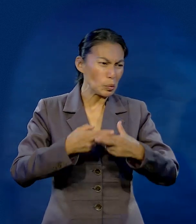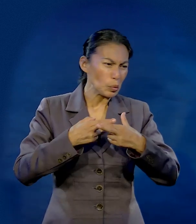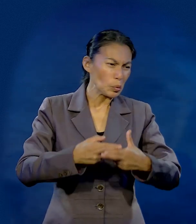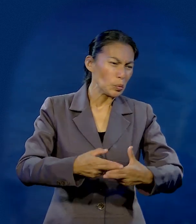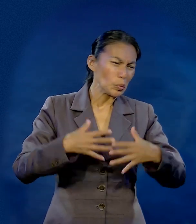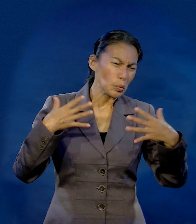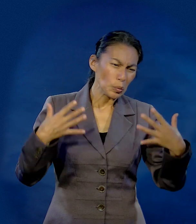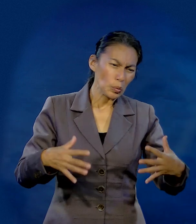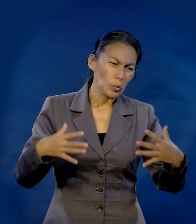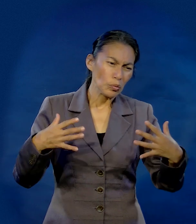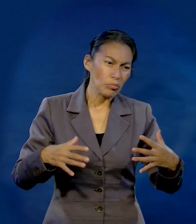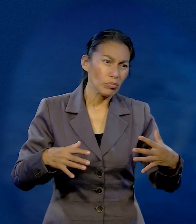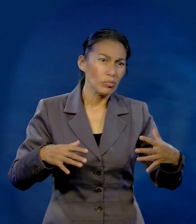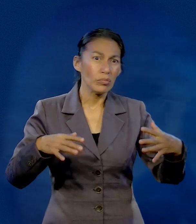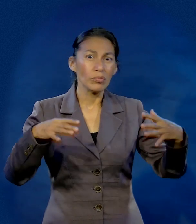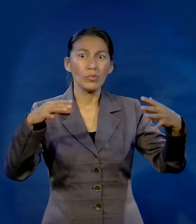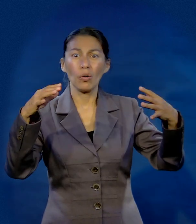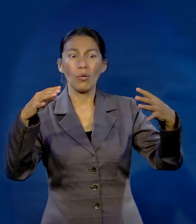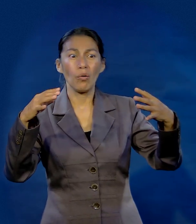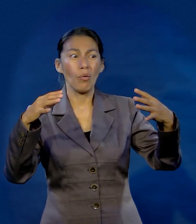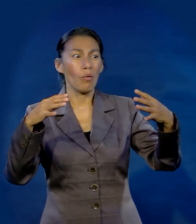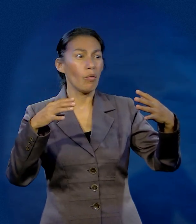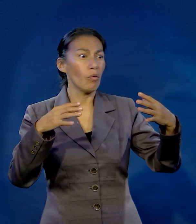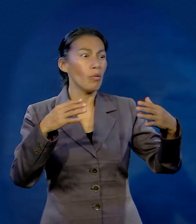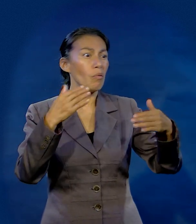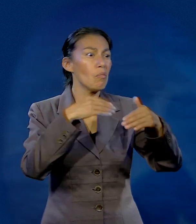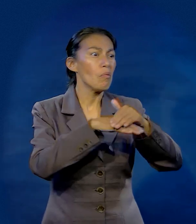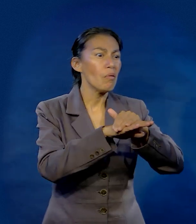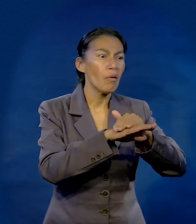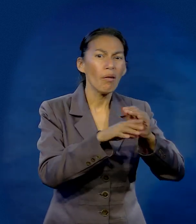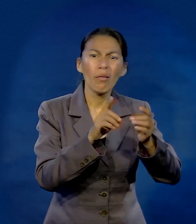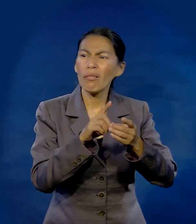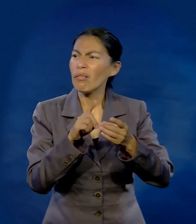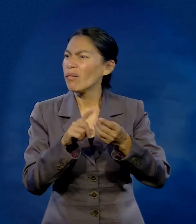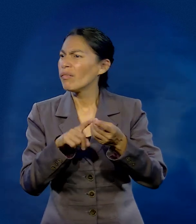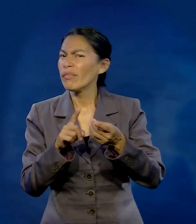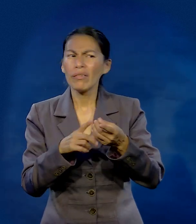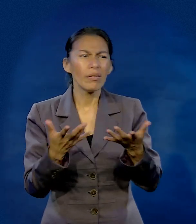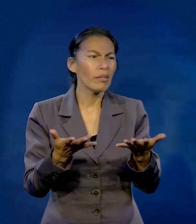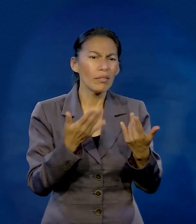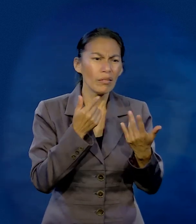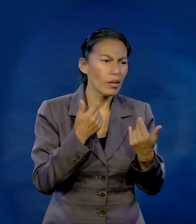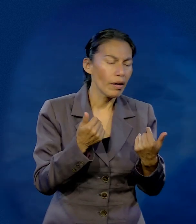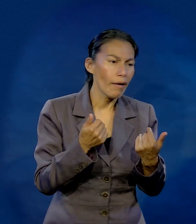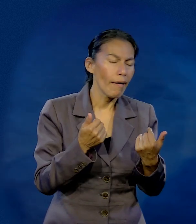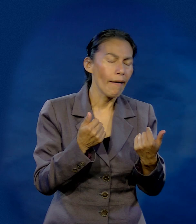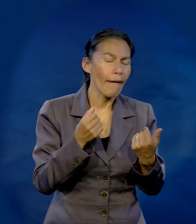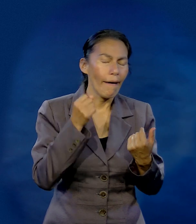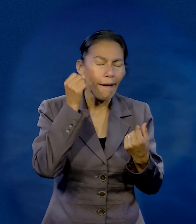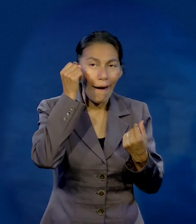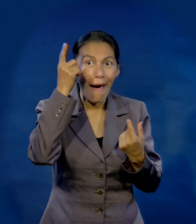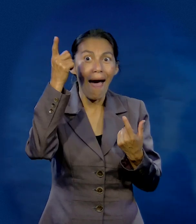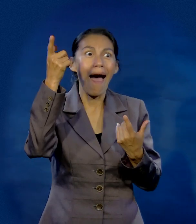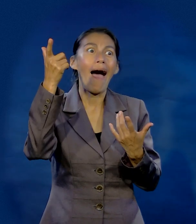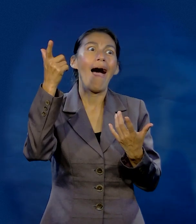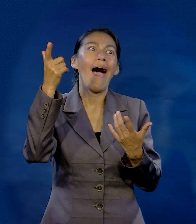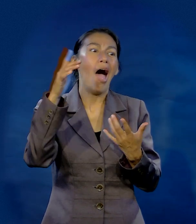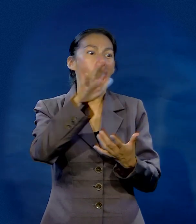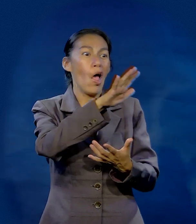hombre rico había producido mucho Y él pensaba dentro de sí diciendo Qué haré